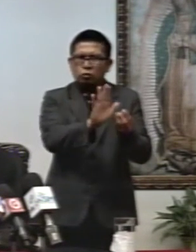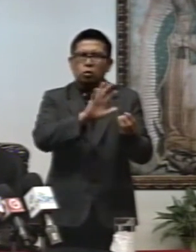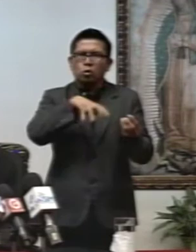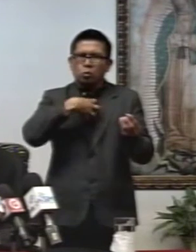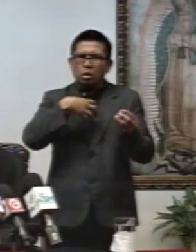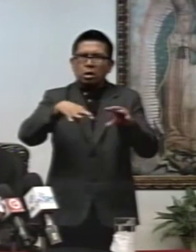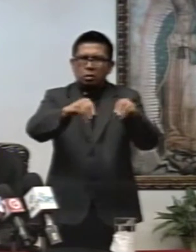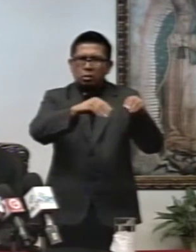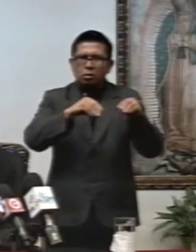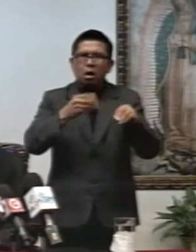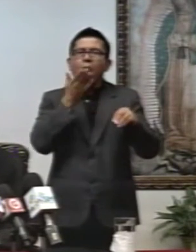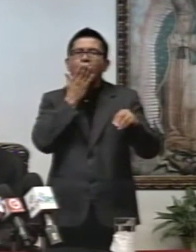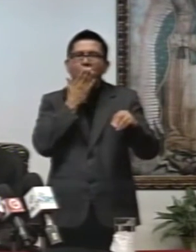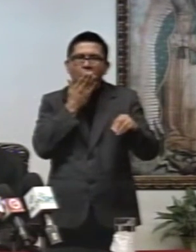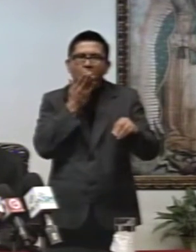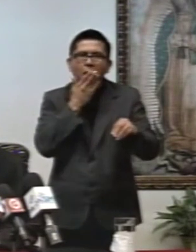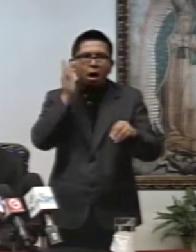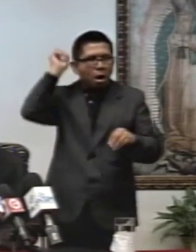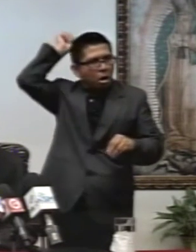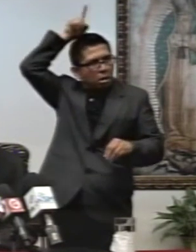de piel roja,